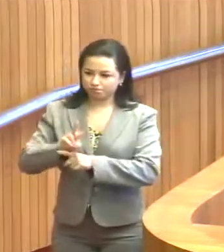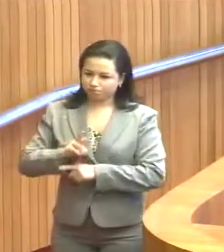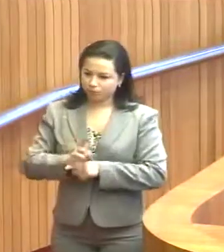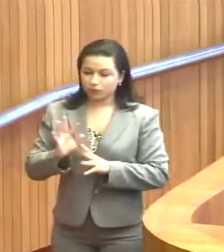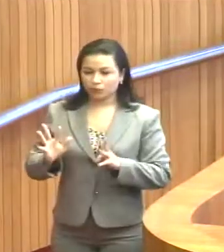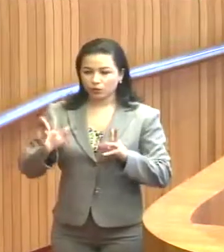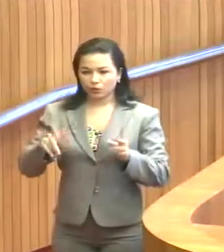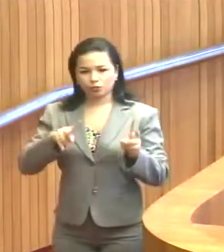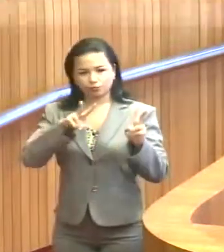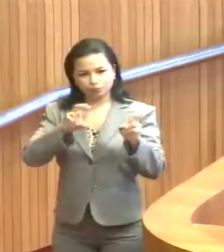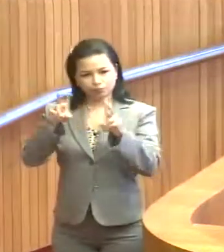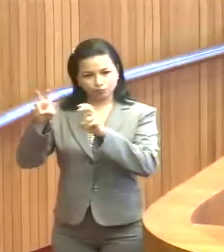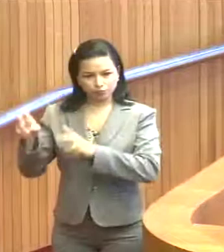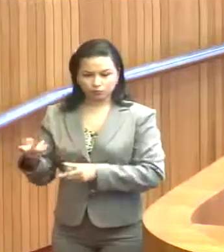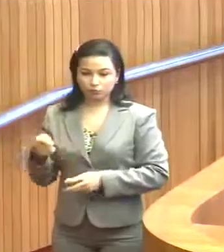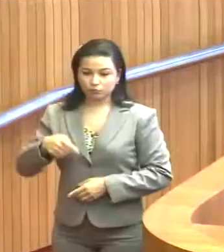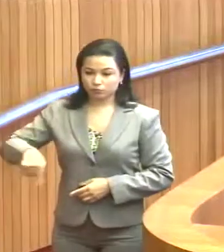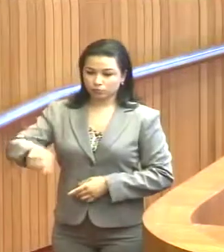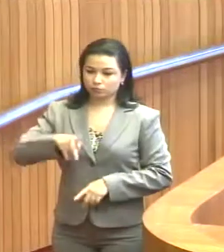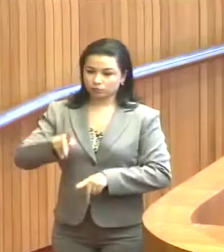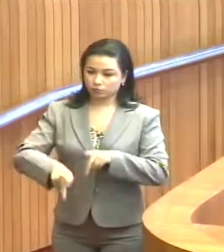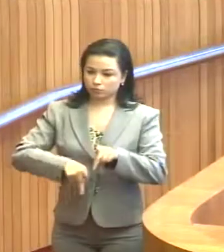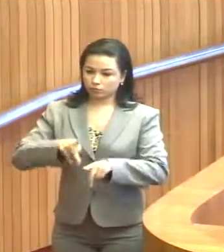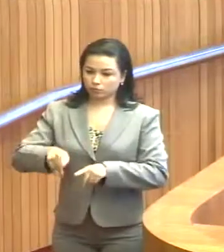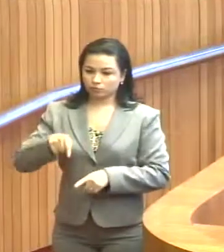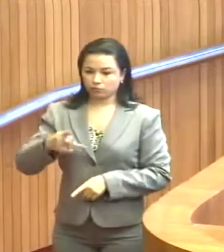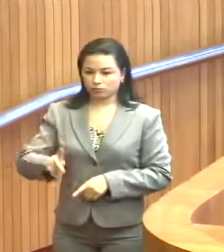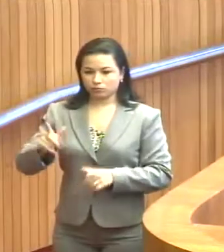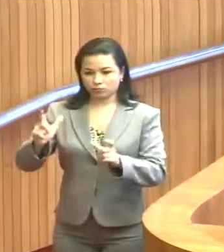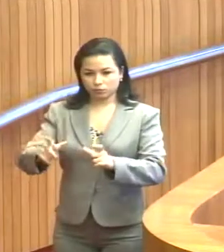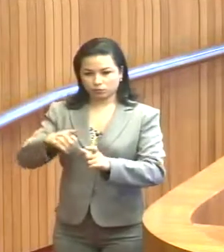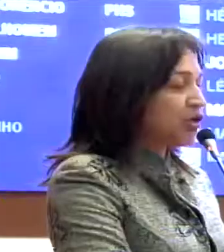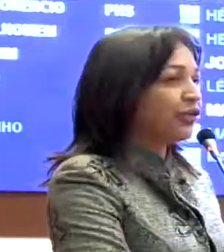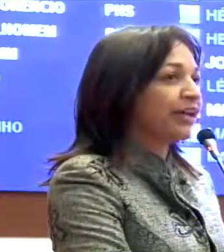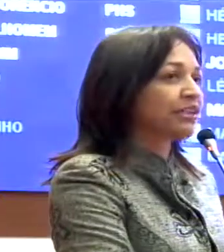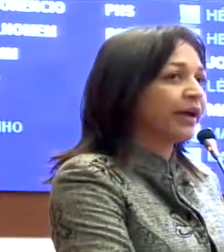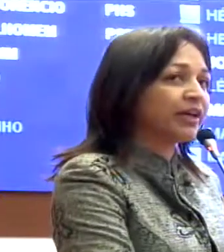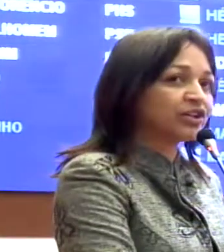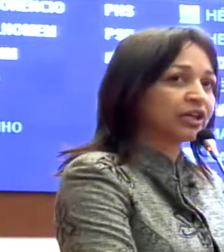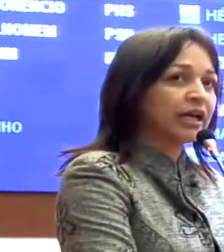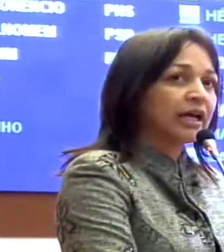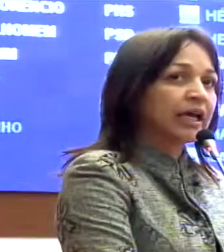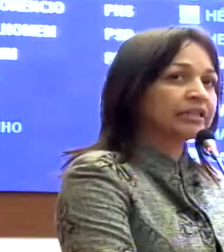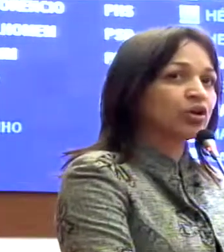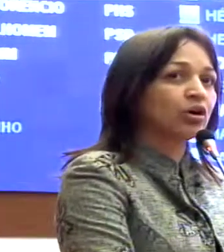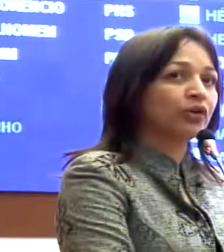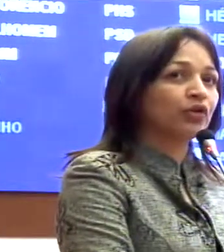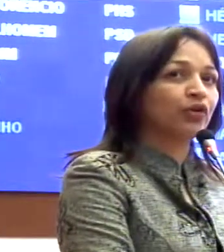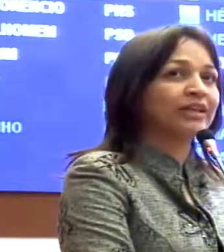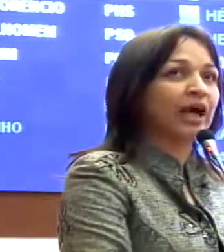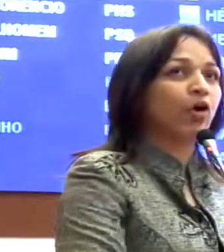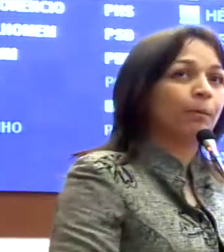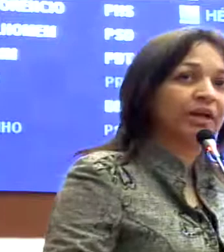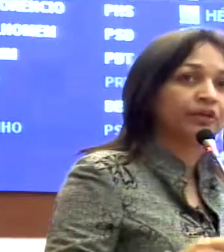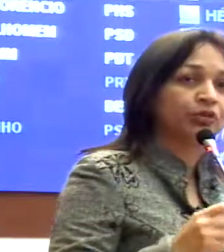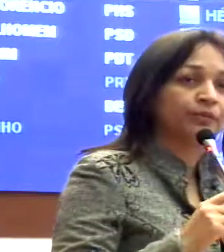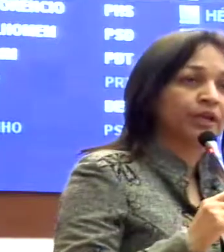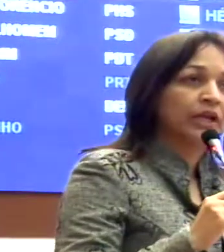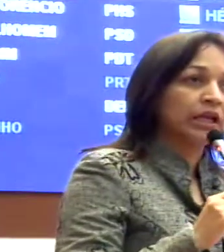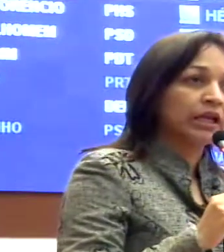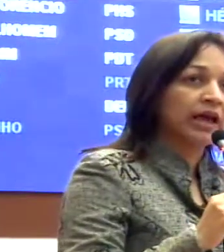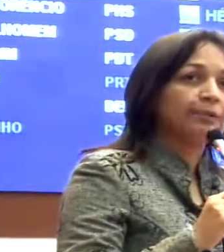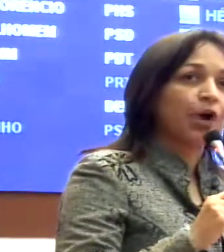em todas as áreas para a população daquele entorno. Infelizmente, esse governo foi